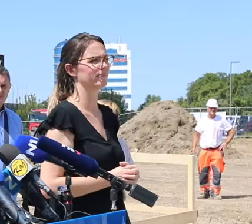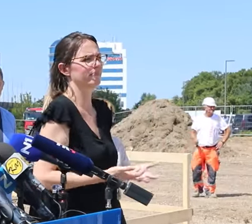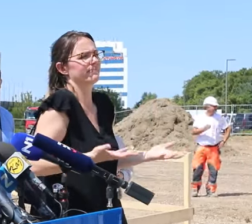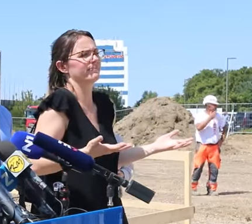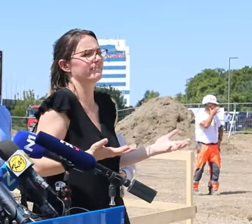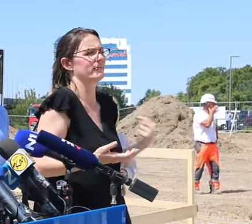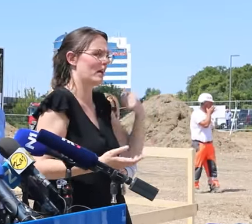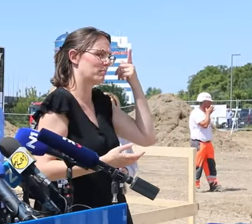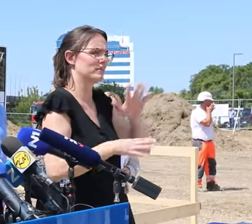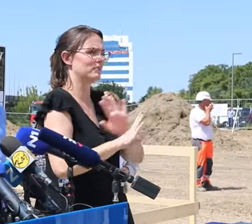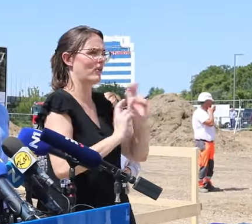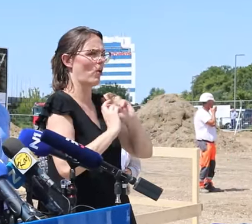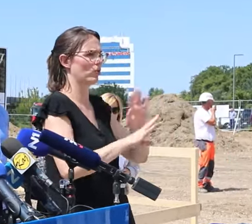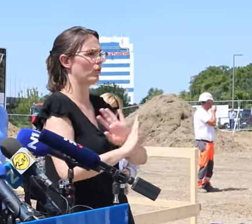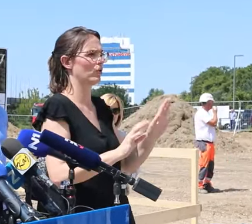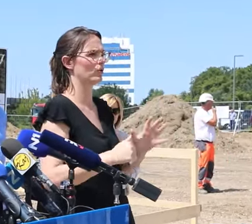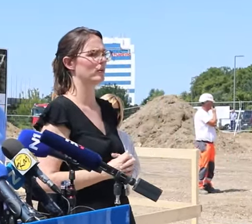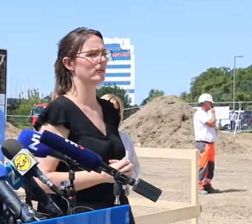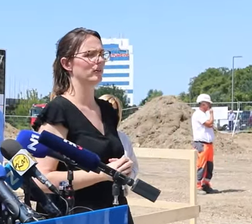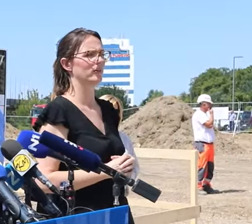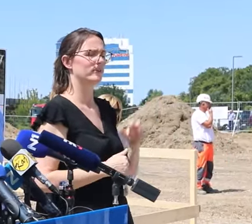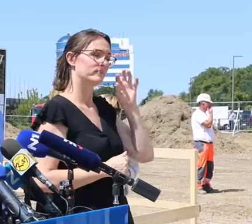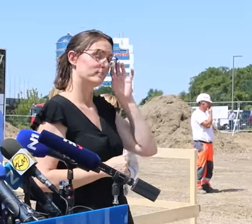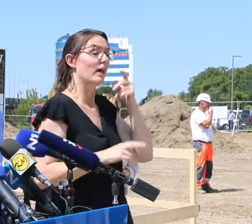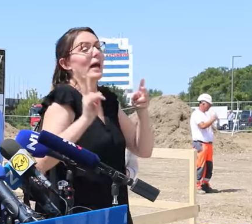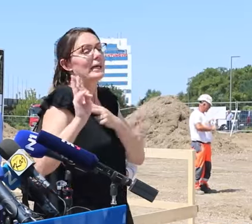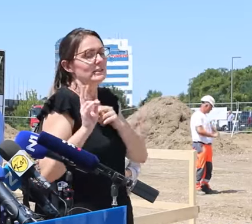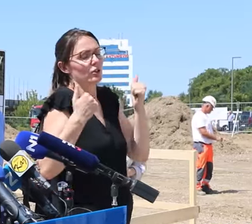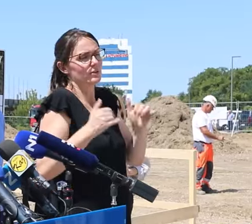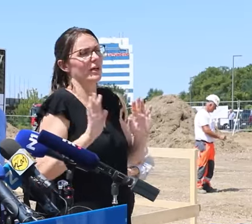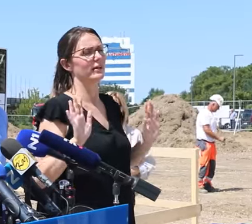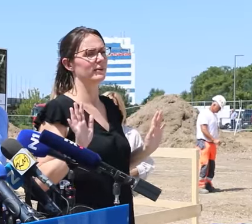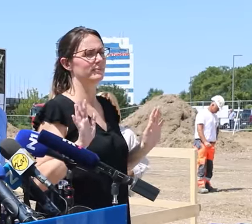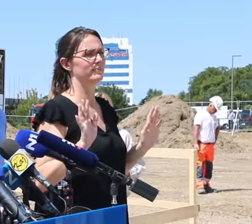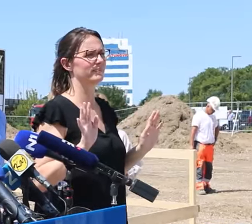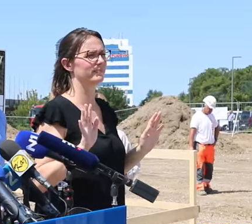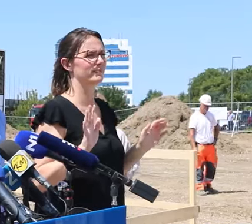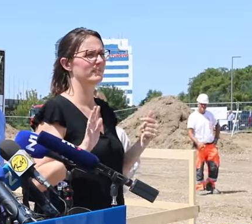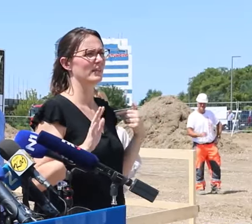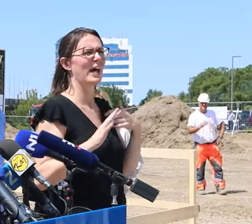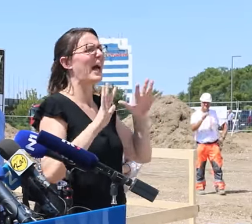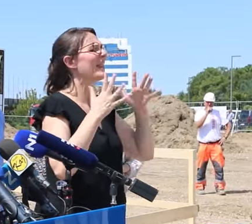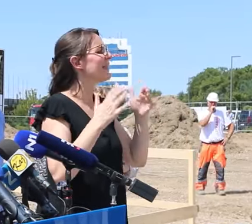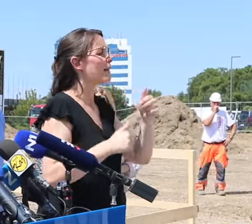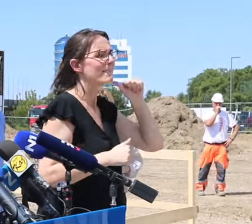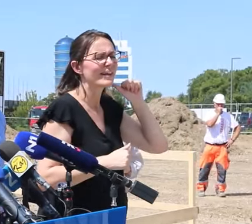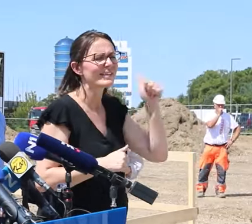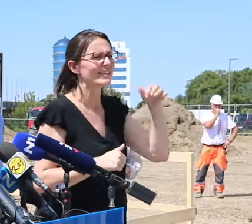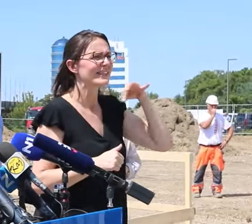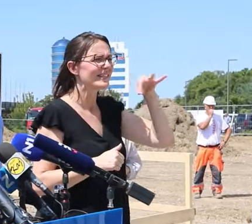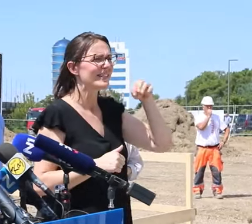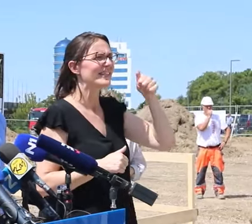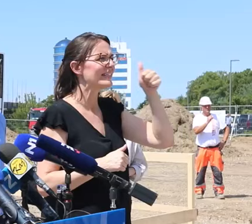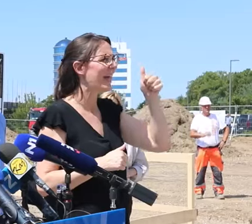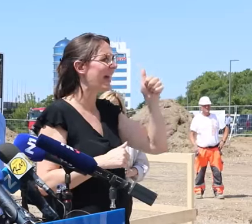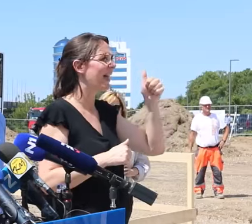nije. Evo, mislim da sam rekao sve na pitanje. Znači, to su, znači, evo, iskreno. Znači, iskreno, pošto nema jedne, ono,